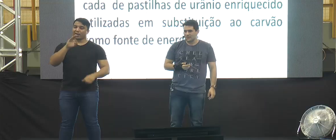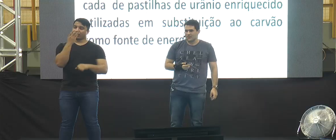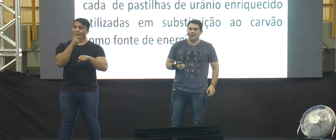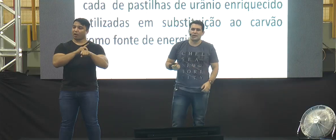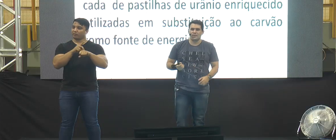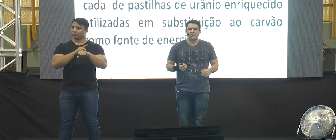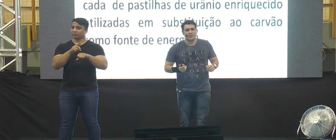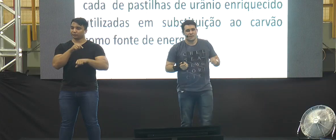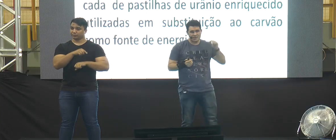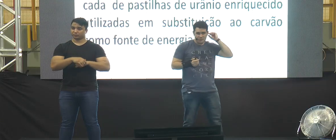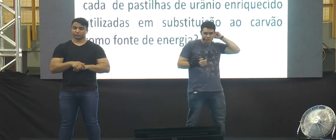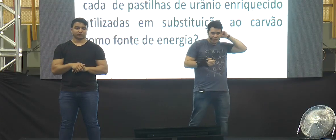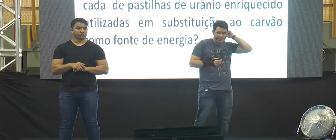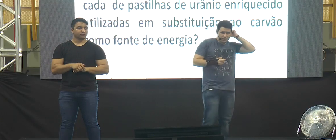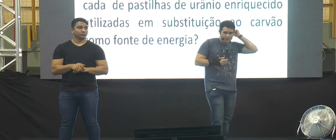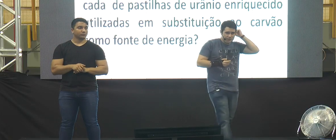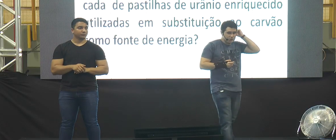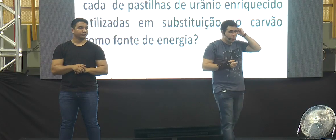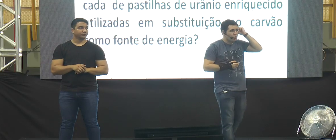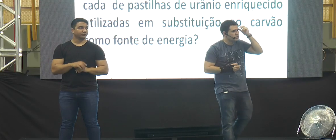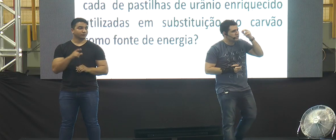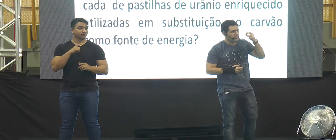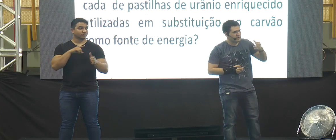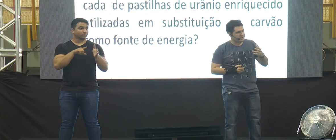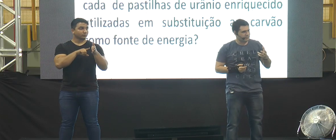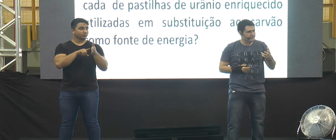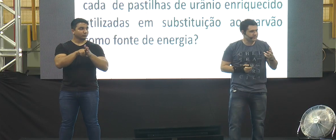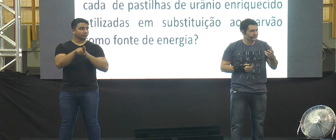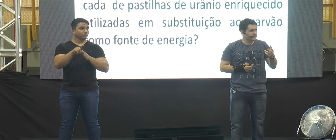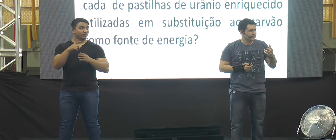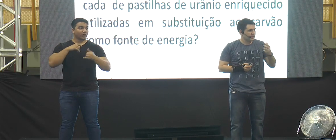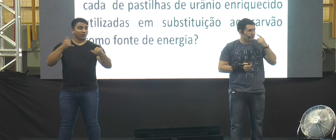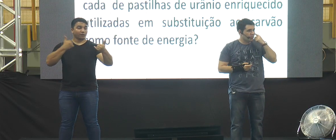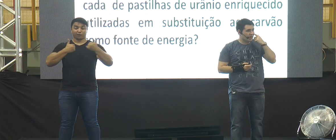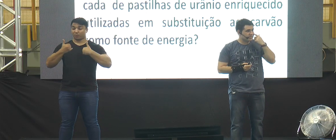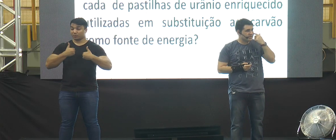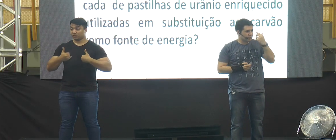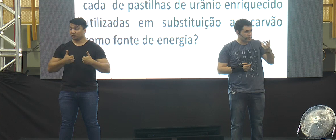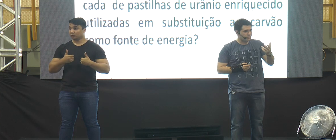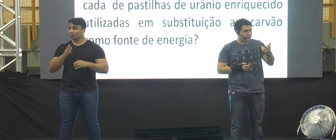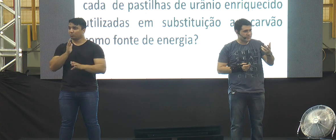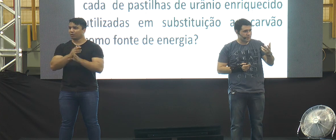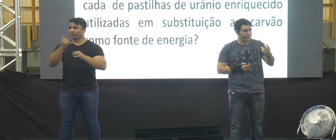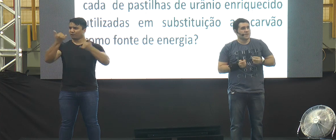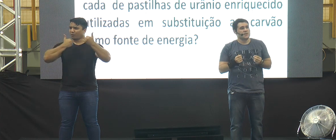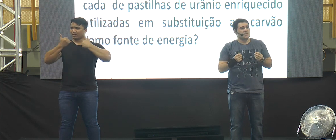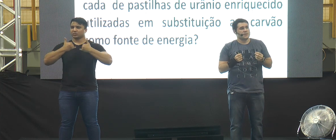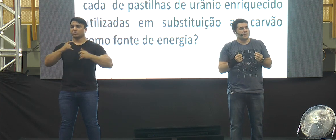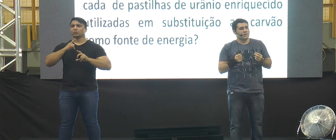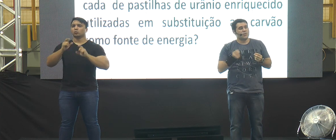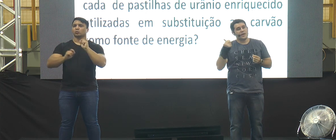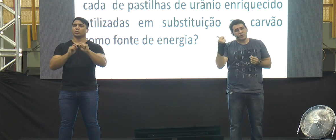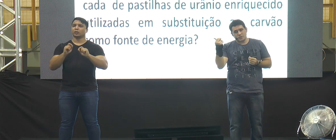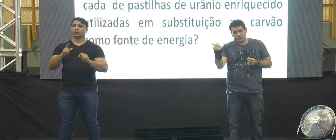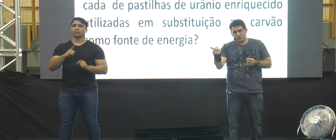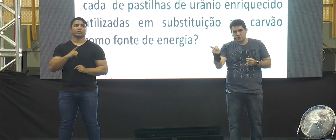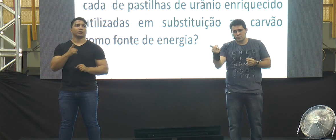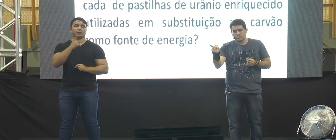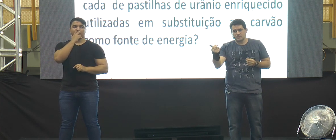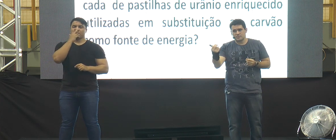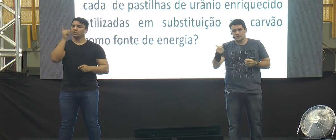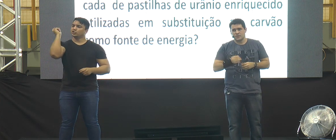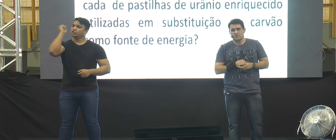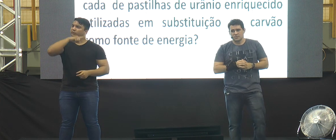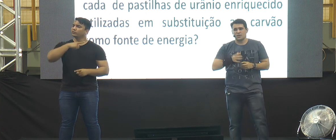energia? Galera, nesse enunciado, ele te deu um monte de informação. E por causa desse monte de informação, o que é que torna